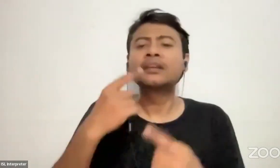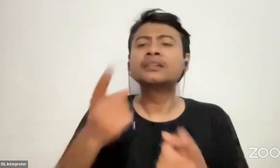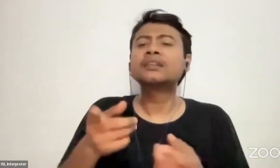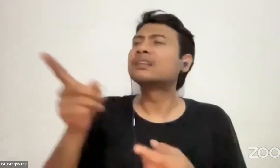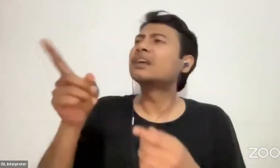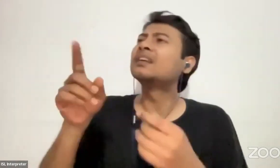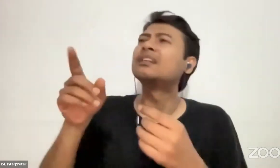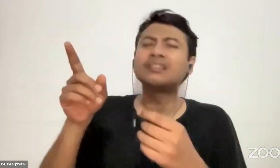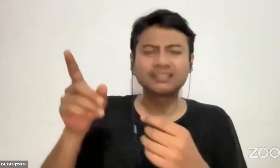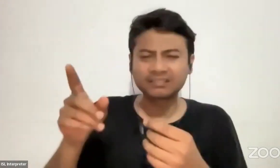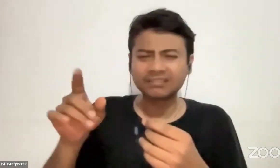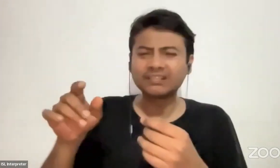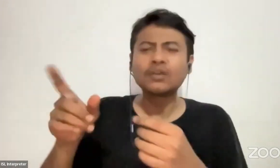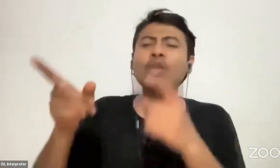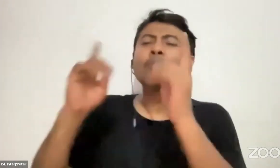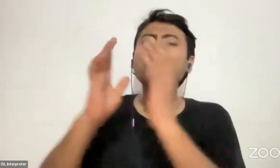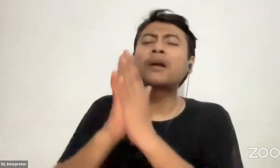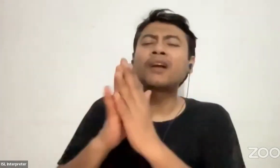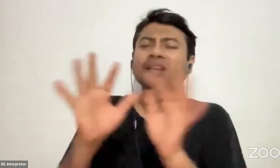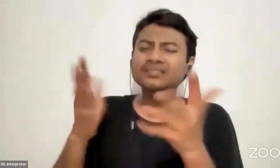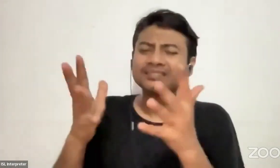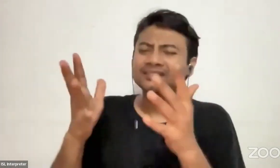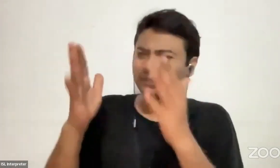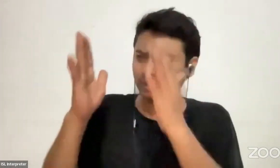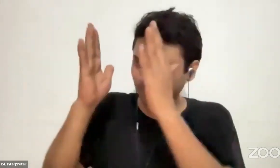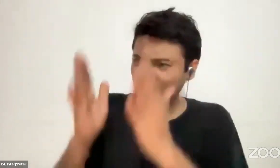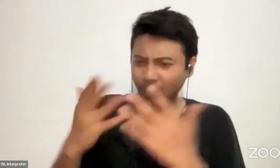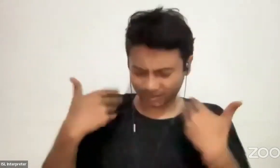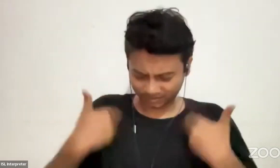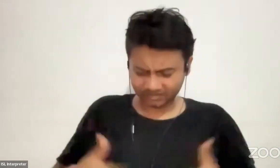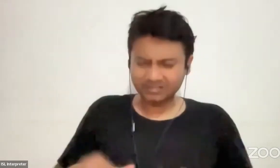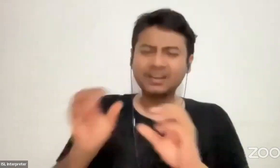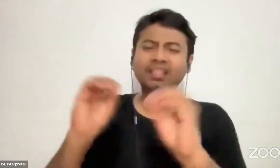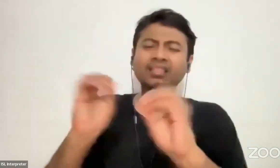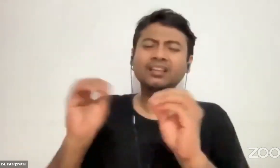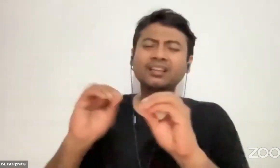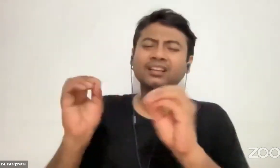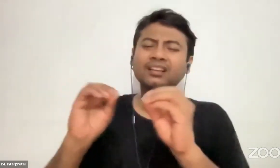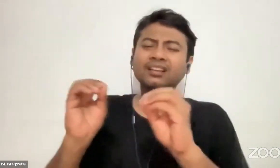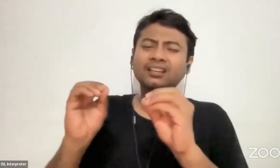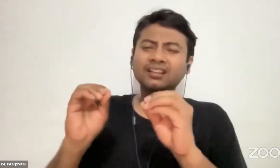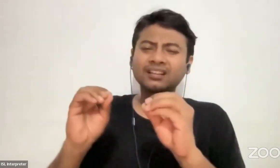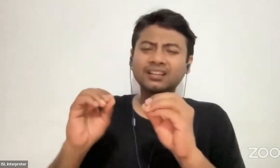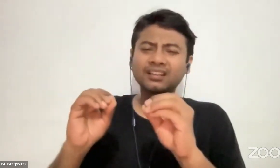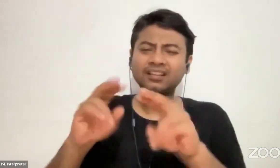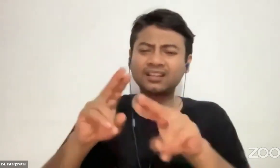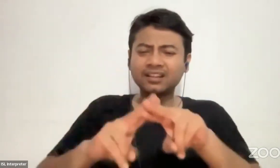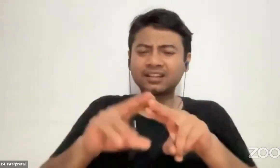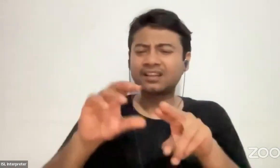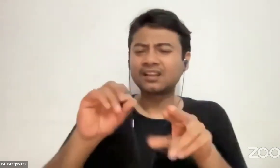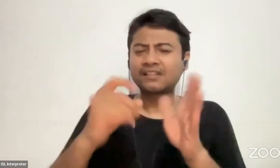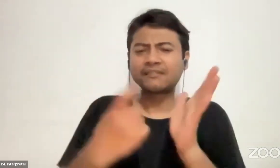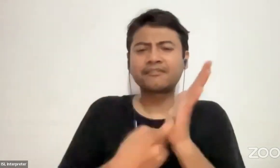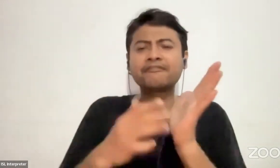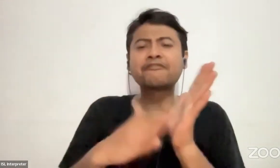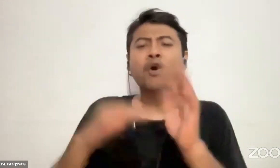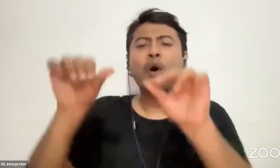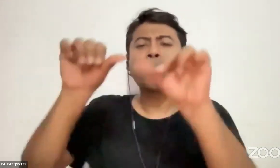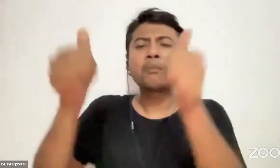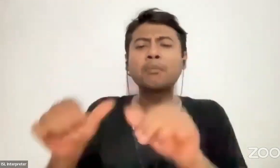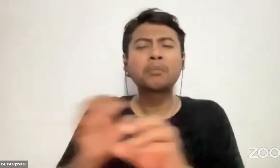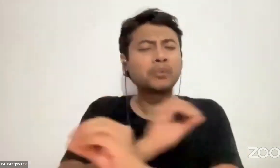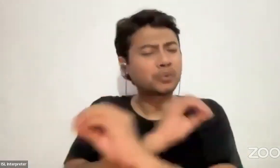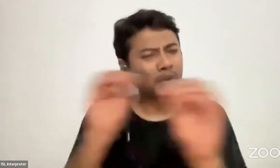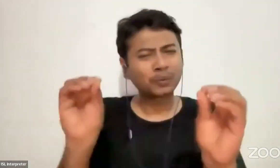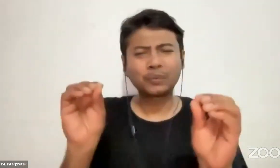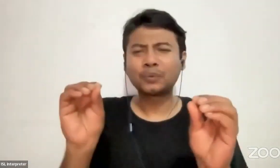ऐसा सोचते हैं। जैसे आपने भी कई बार सुना होगा कि भगवान का कोई रूप थोड़ी है, भगवान तो निराकार है, शक्ति स्वरूप है,